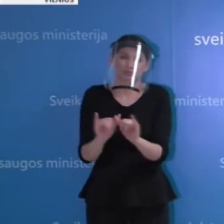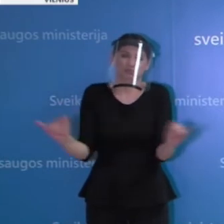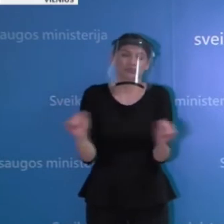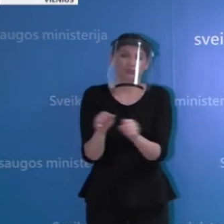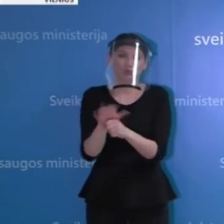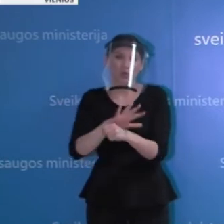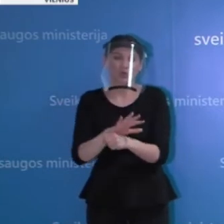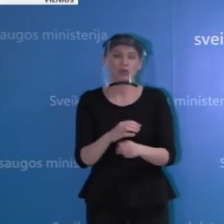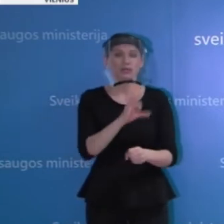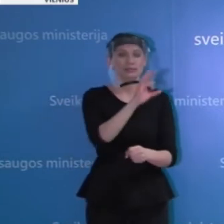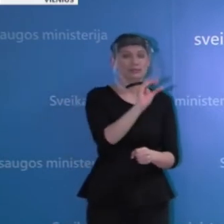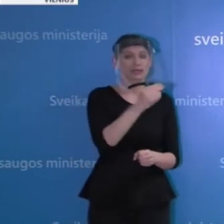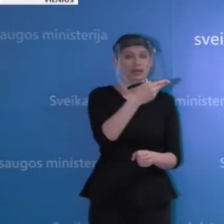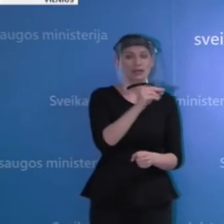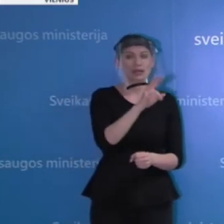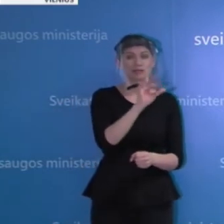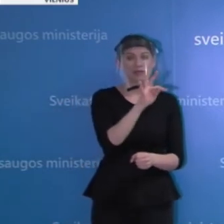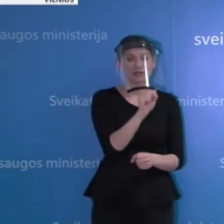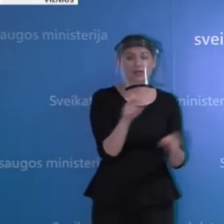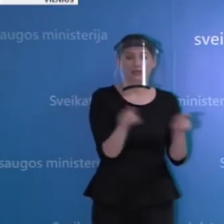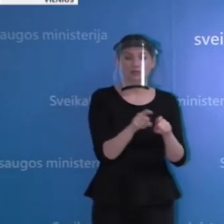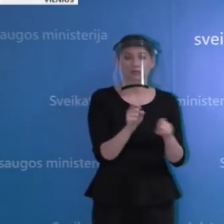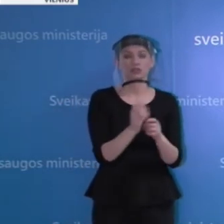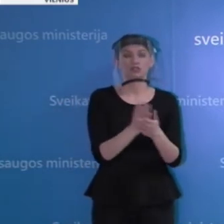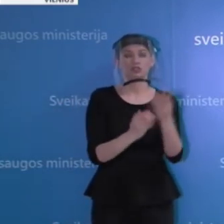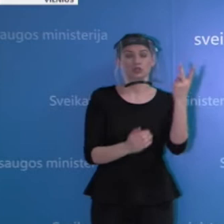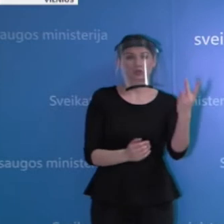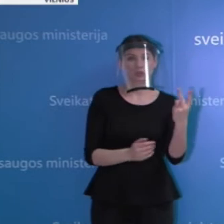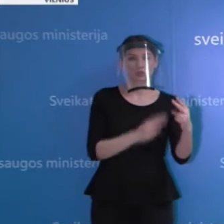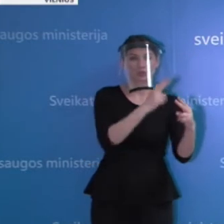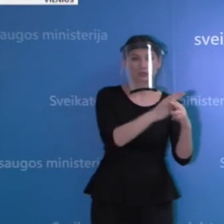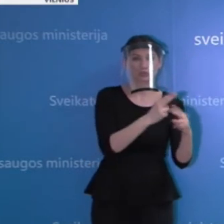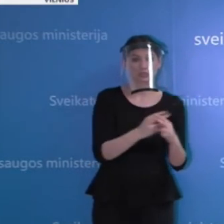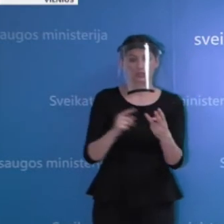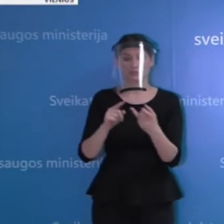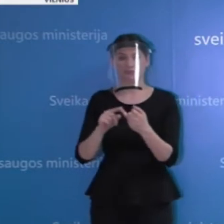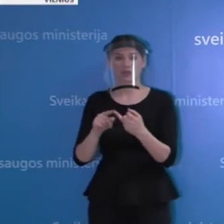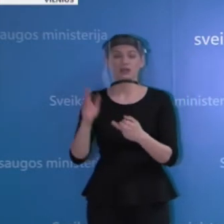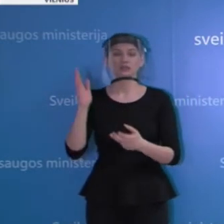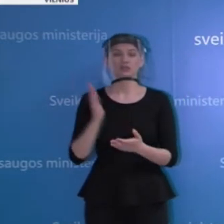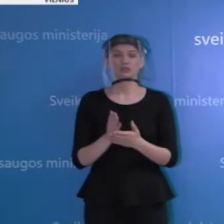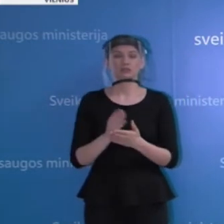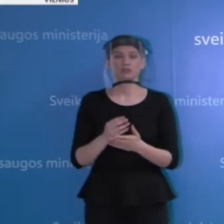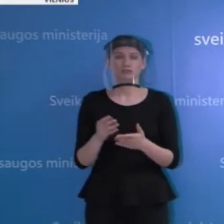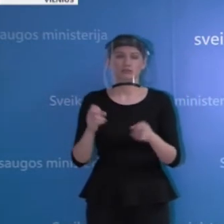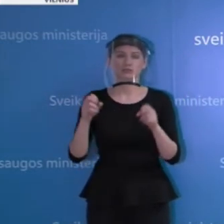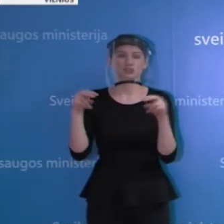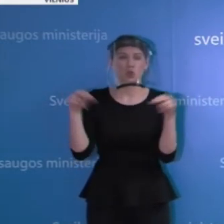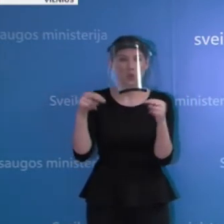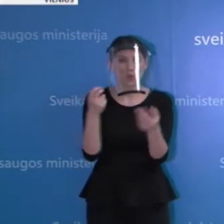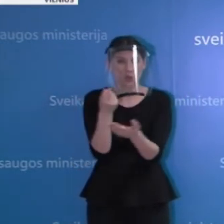yra Senevitoje nustatyti du atvejai, vienas atvejis Nemenčinės palaikomojo gydymo ir slaugos